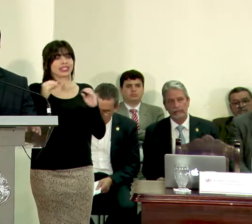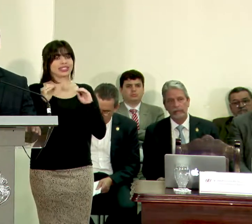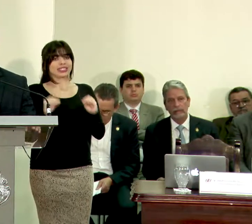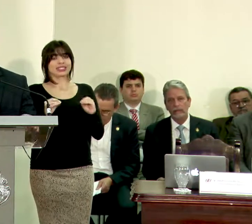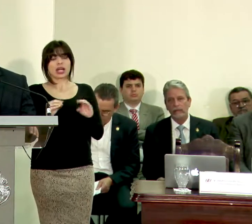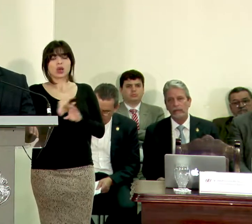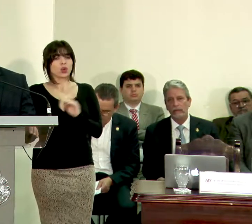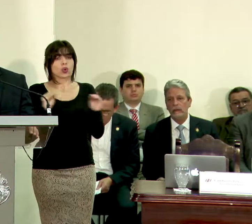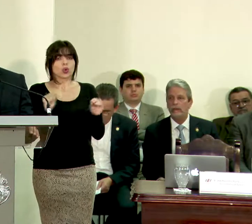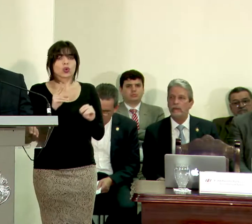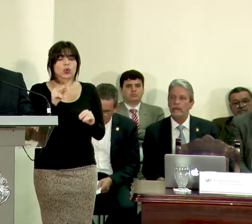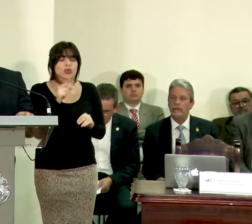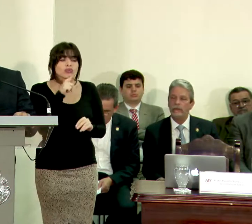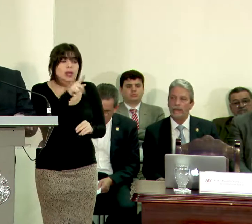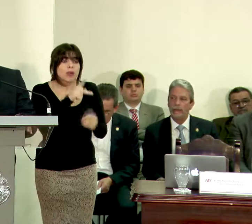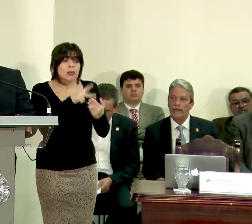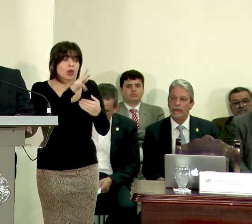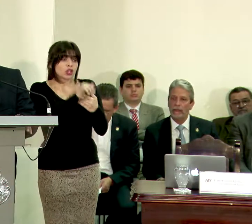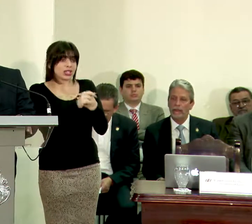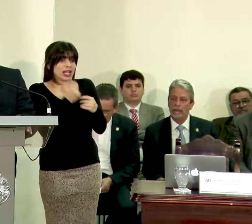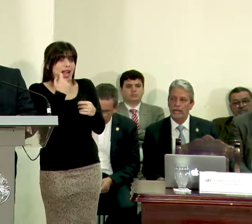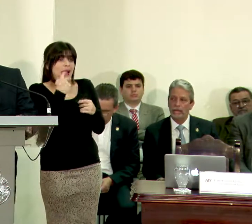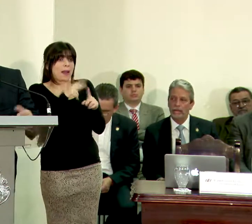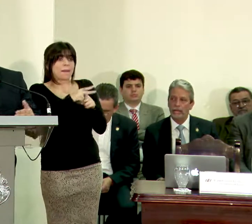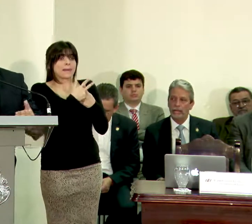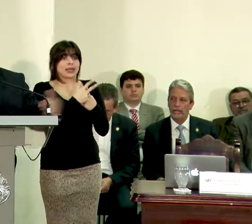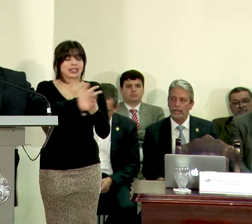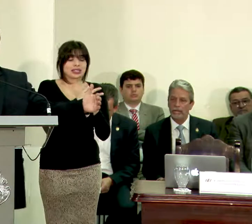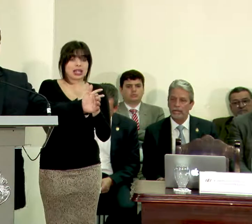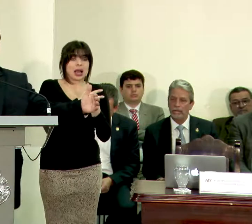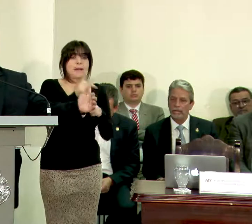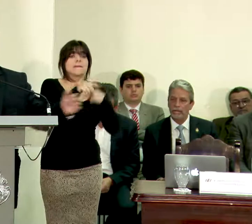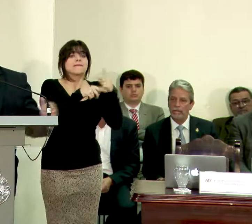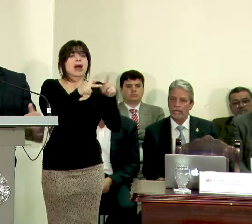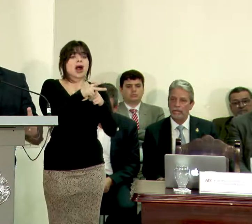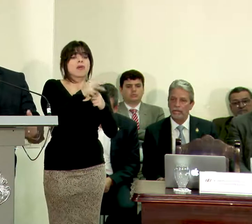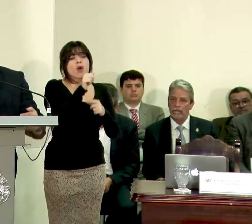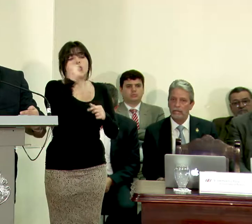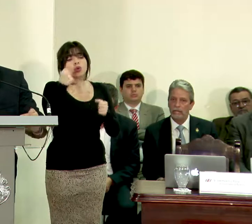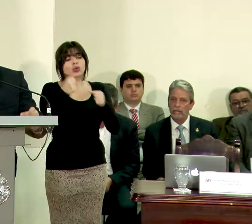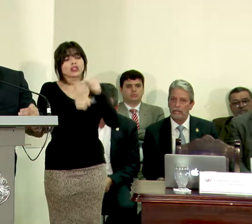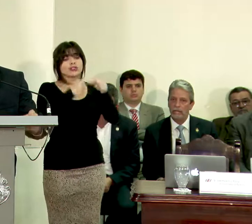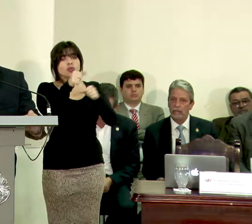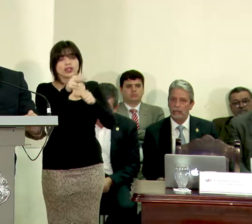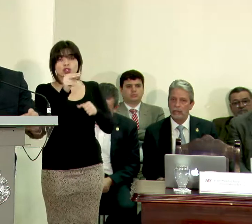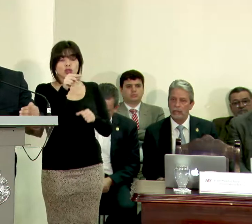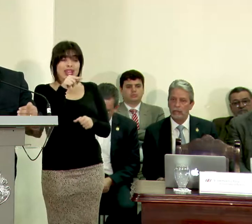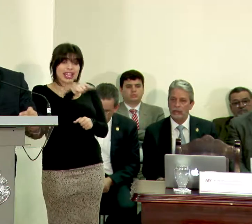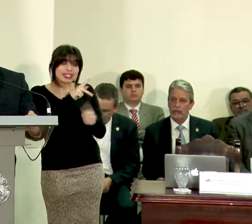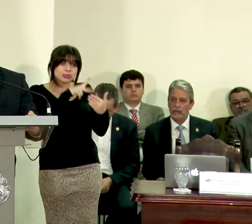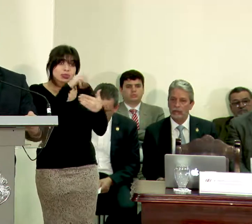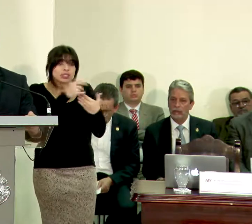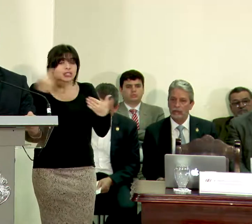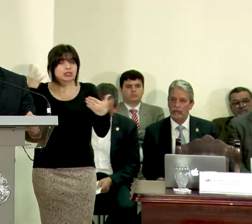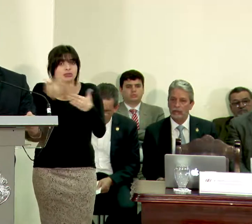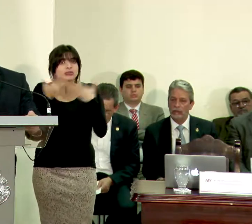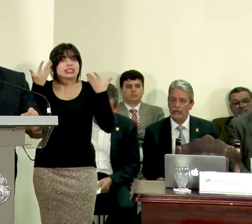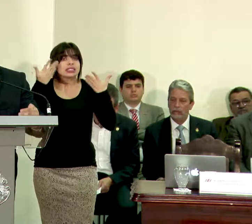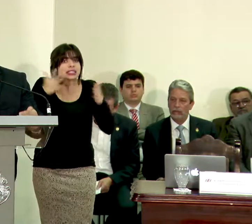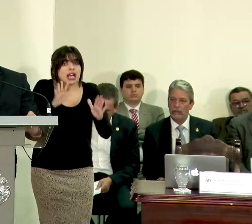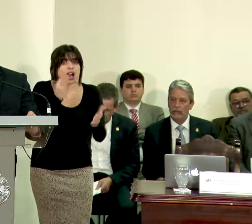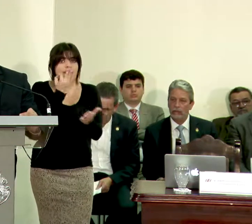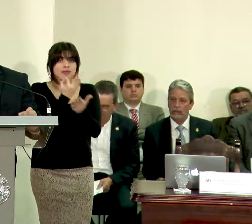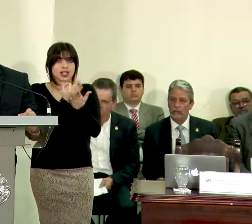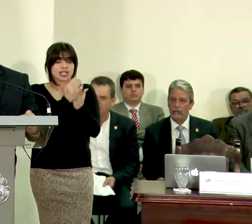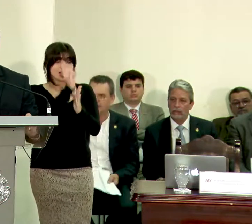estamos hablando de proyectos que apenas se están concibiendo, que tendrán esfuerzos por otro lado, sino son proyectos que ya están financiados,